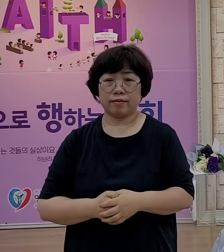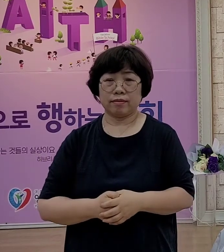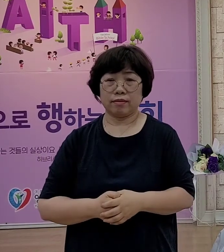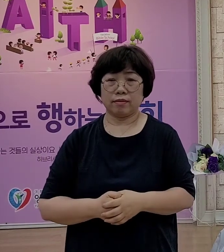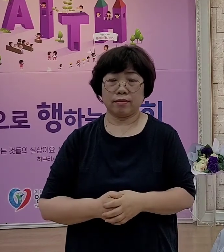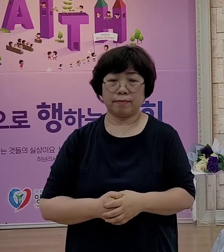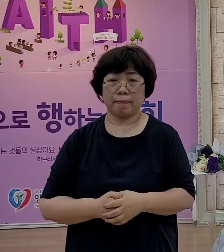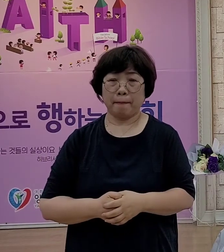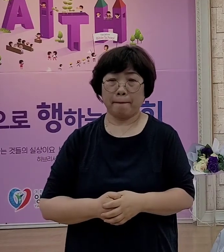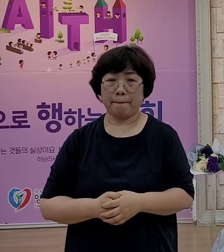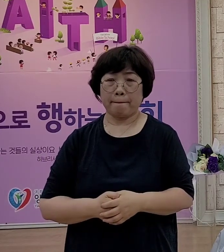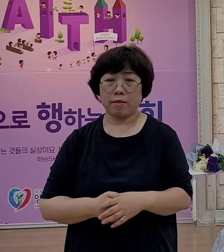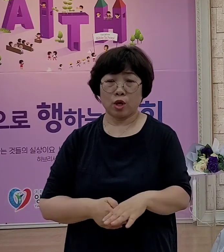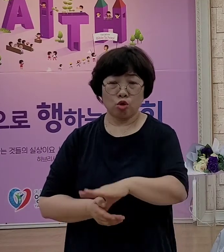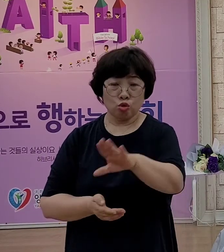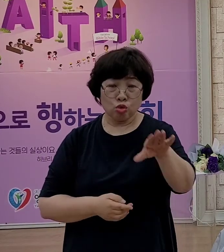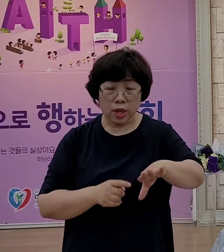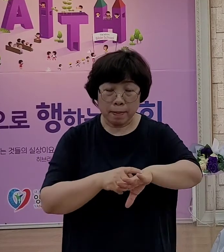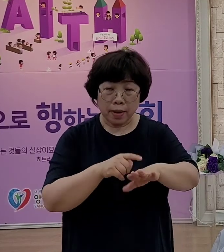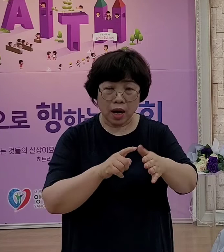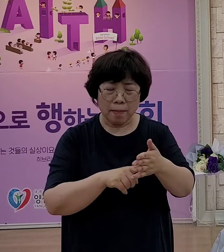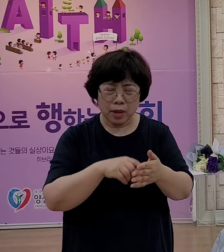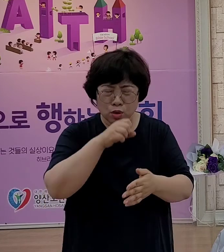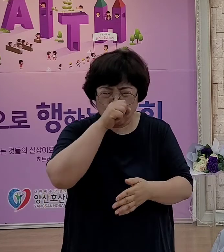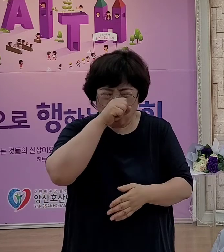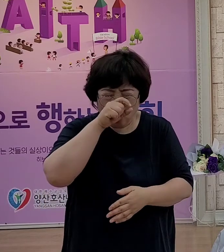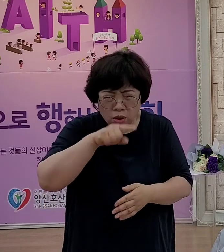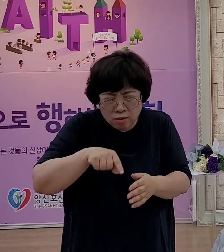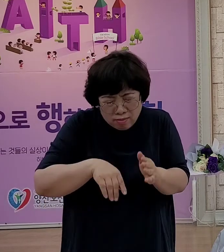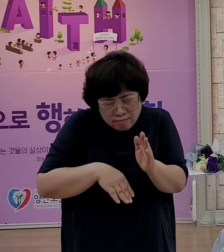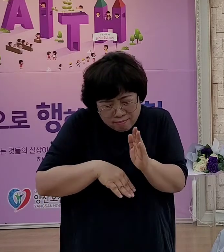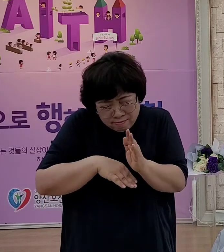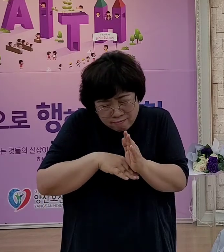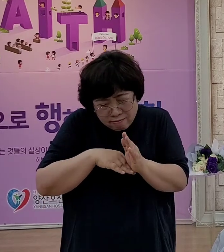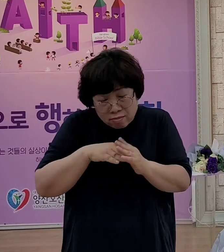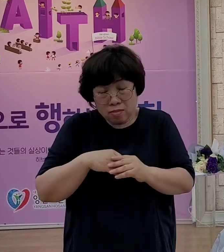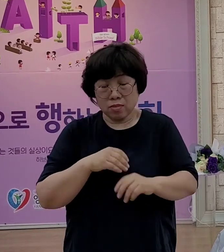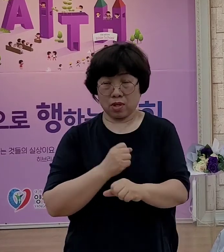그래야 하여 우리 마음에 선한 것으로 가득